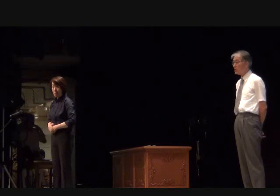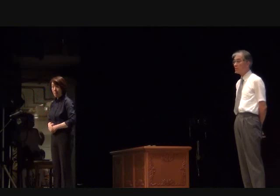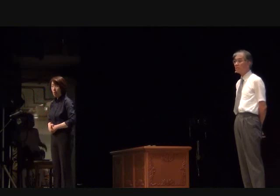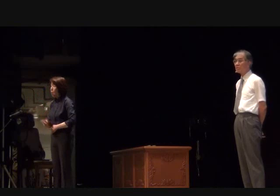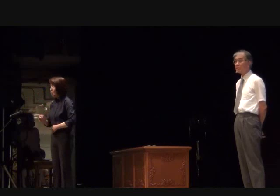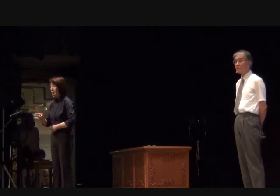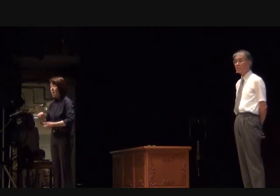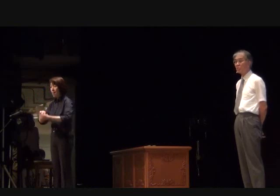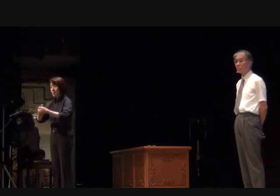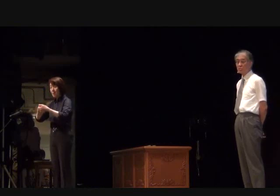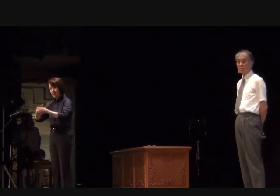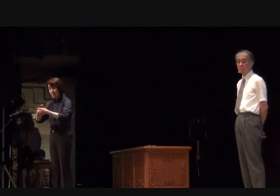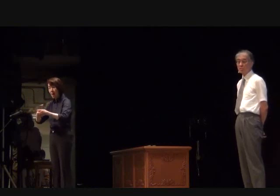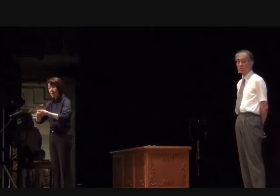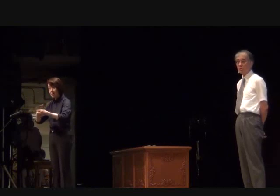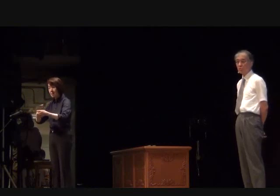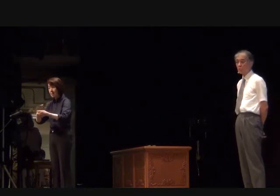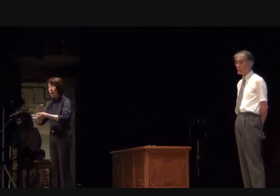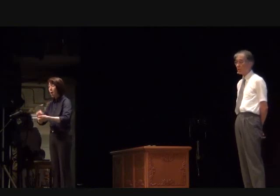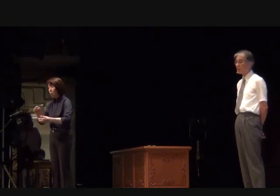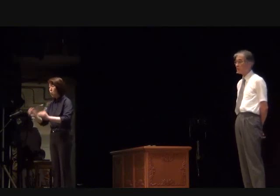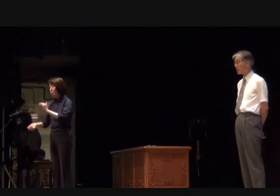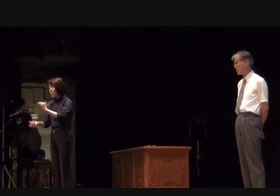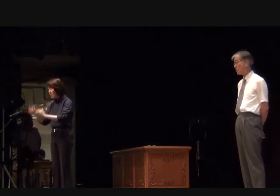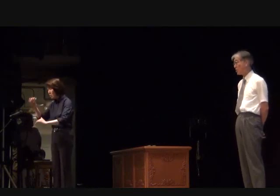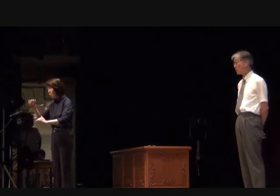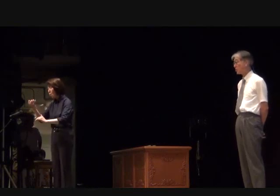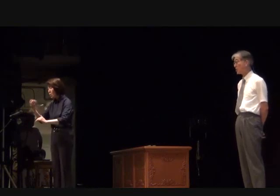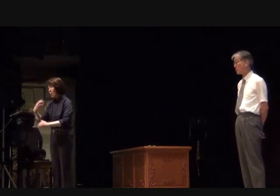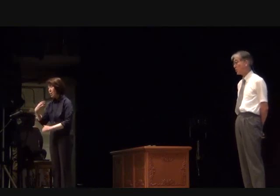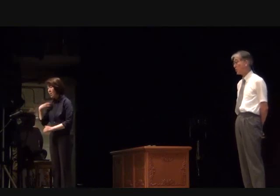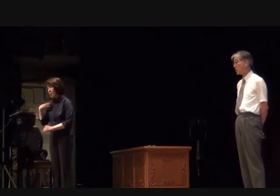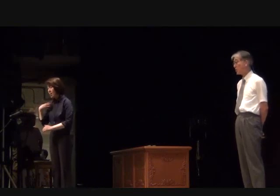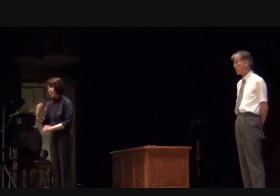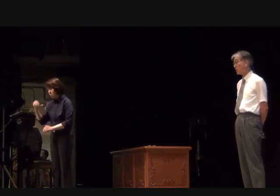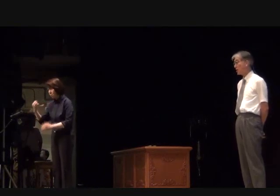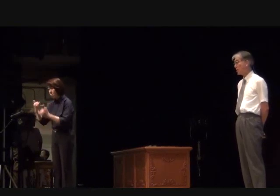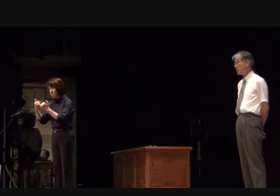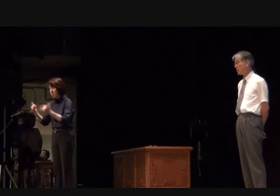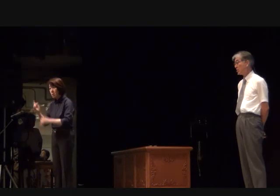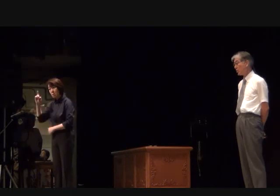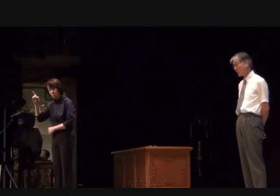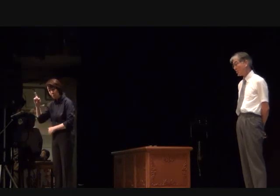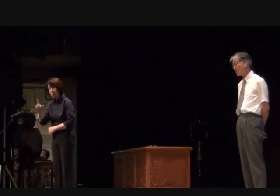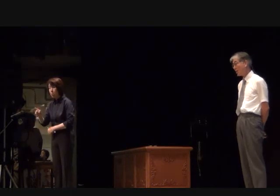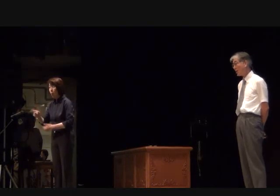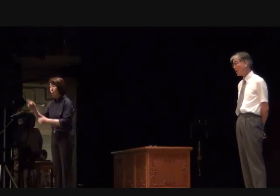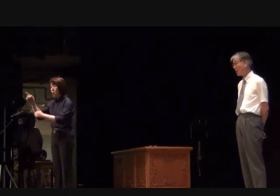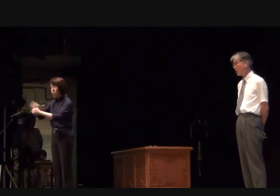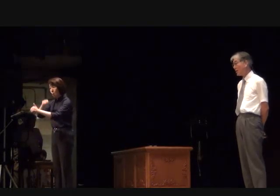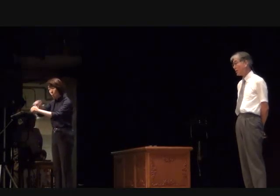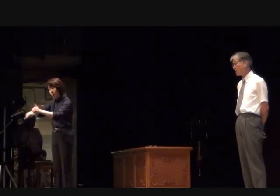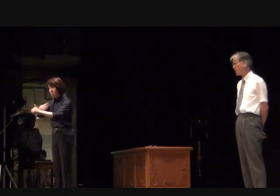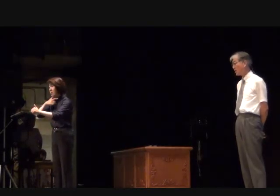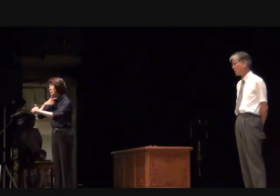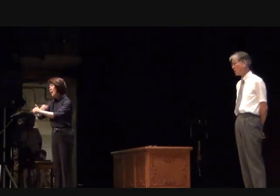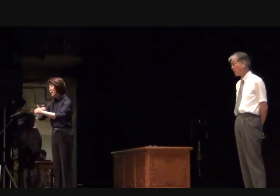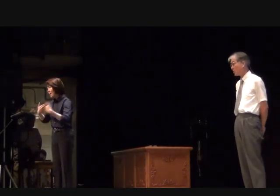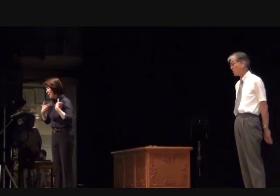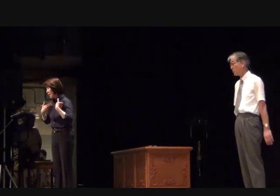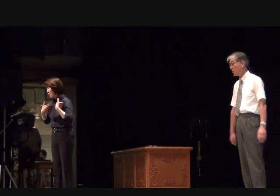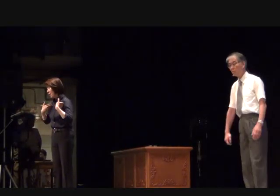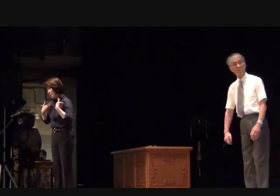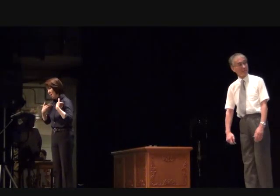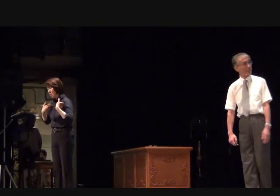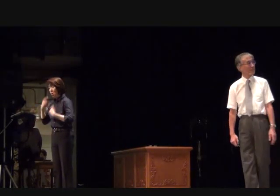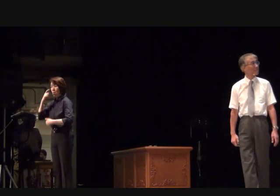絶対にこの事故を起こした責任のある人たちを処罰していかなければいけ